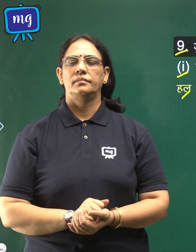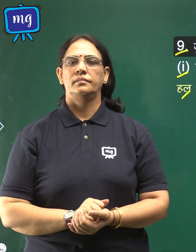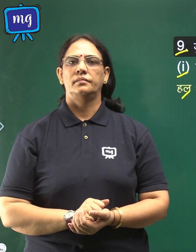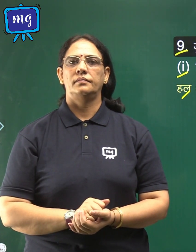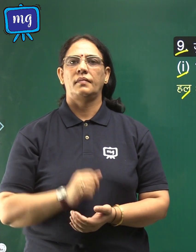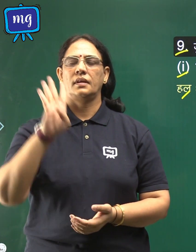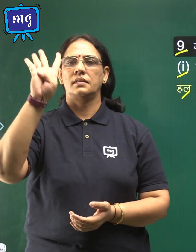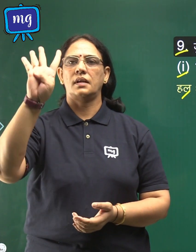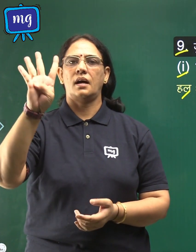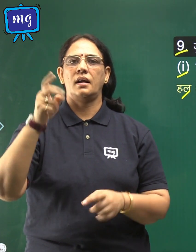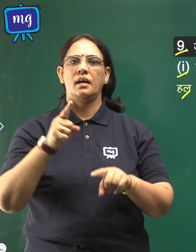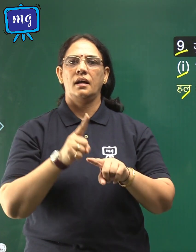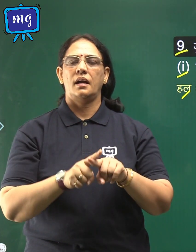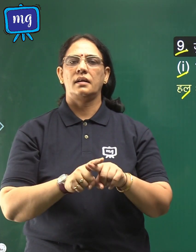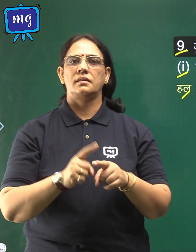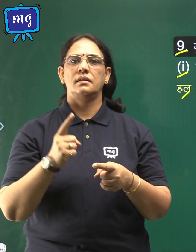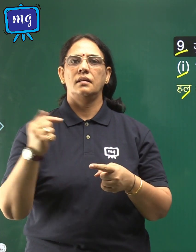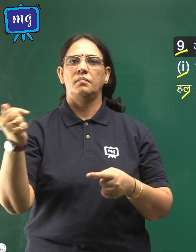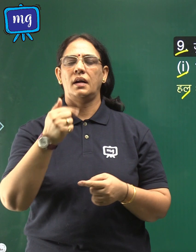4x माइनस 1